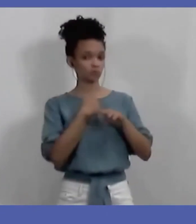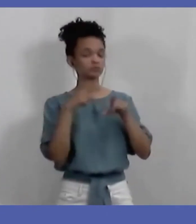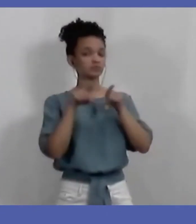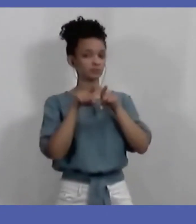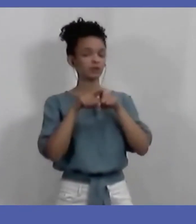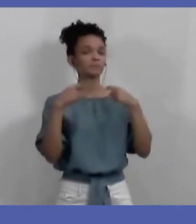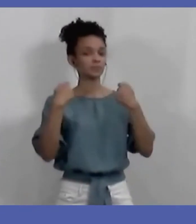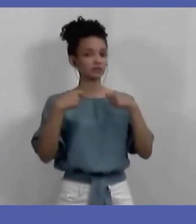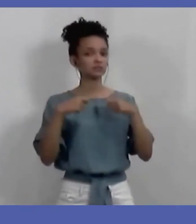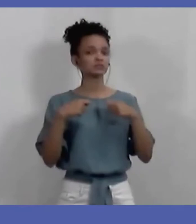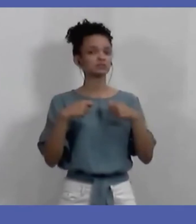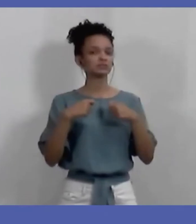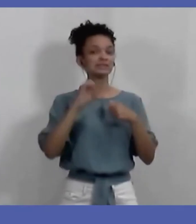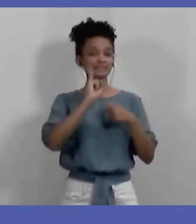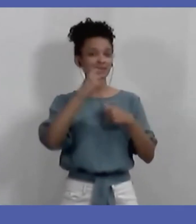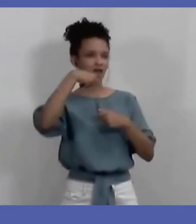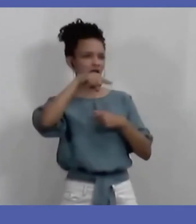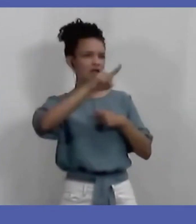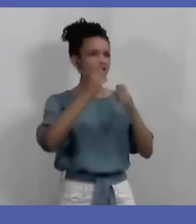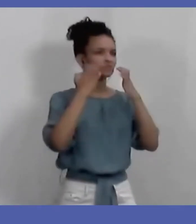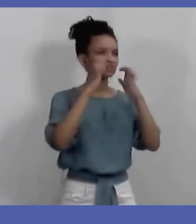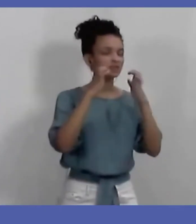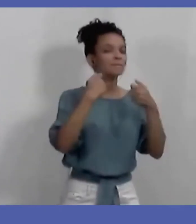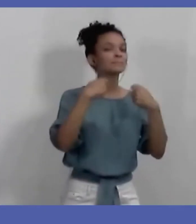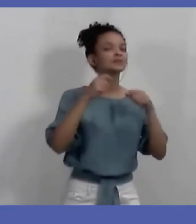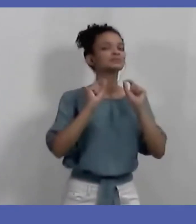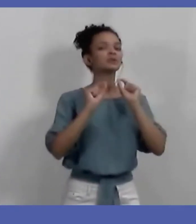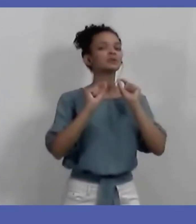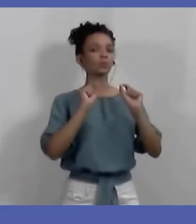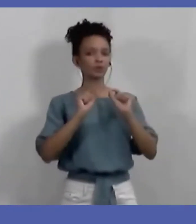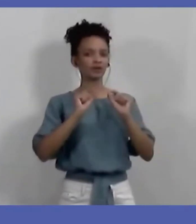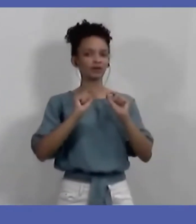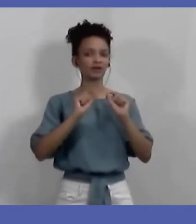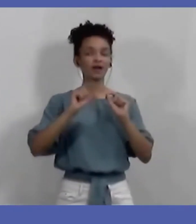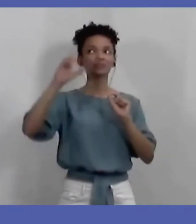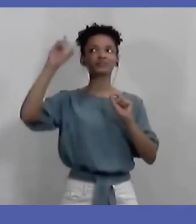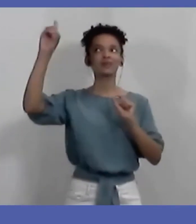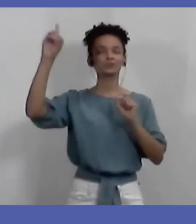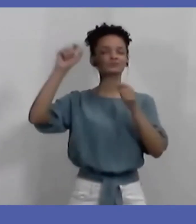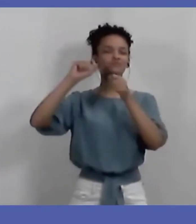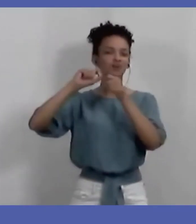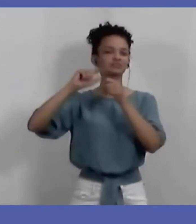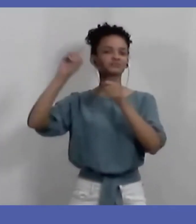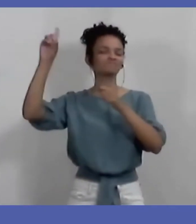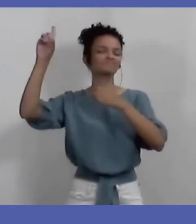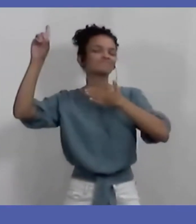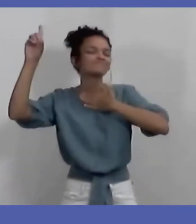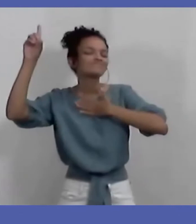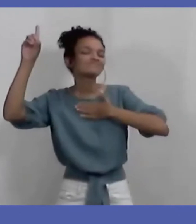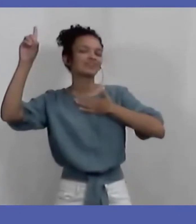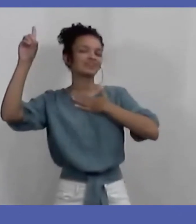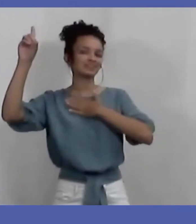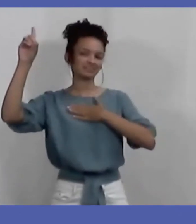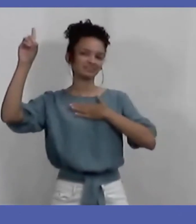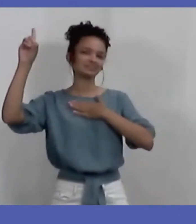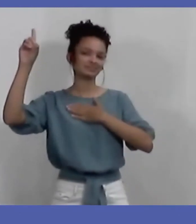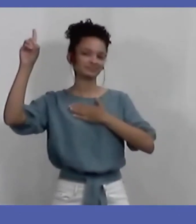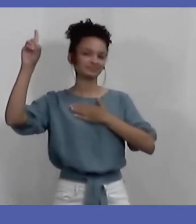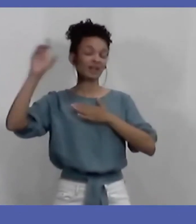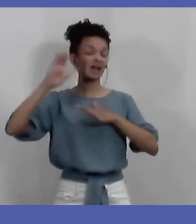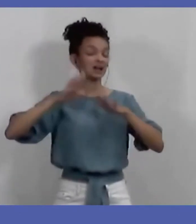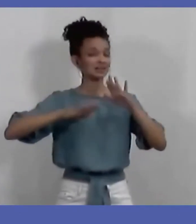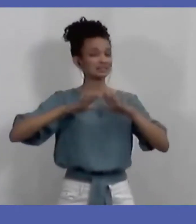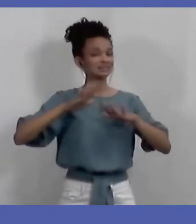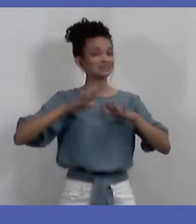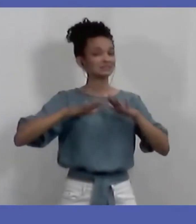primeiro lugar. Amém? Às vezes em sacrifício da família. Amém, irmãos? Tem que colocar